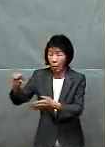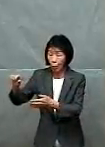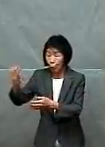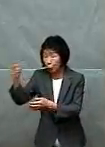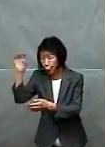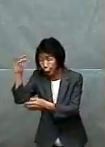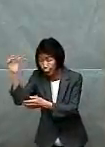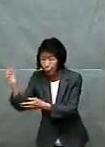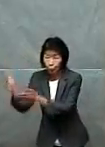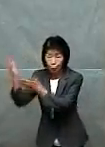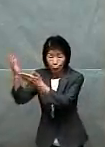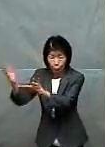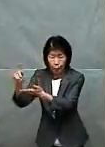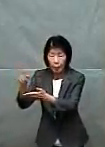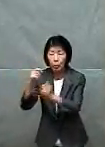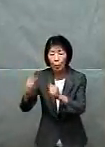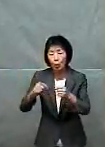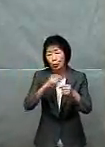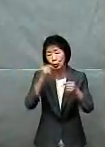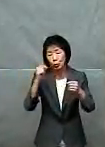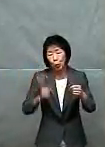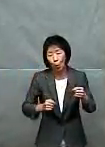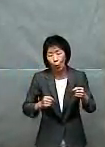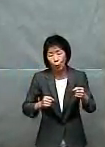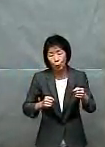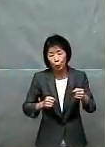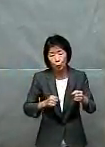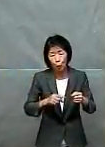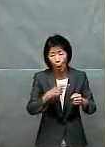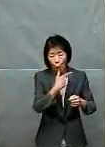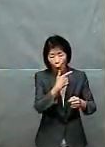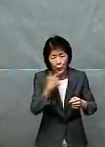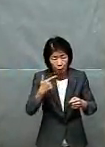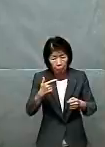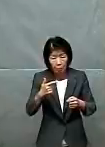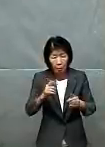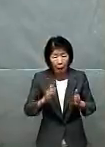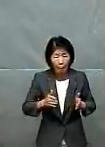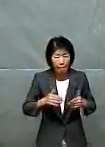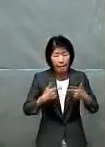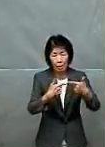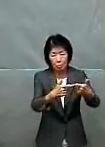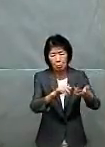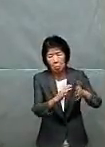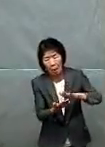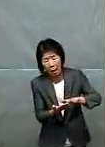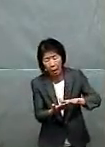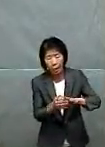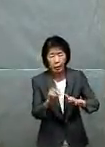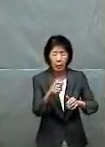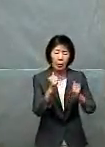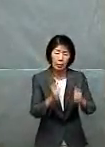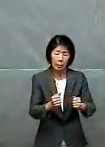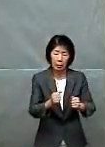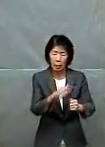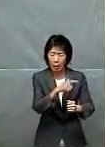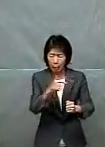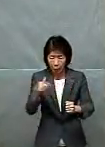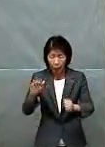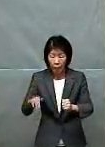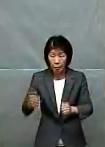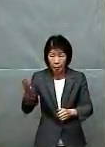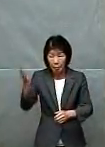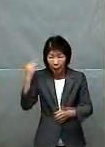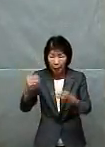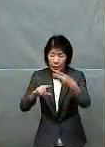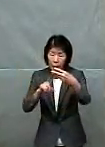とロシアの国境で乗ってたマイクロバスが倒れたという事例もあります。それから前回の 3.11 の